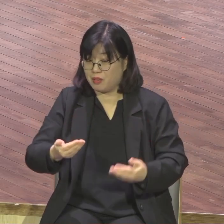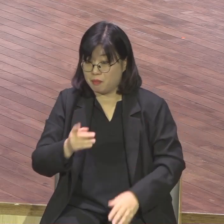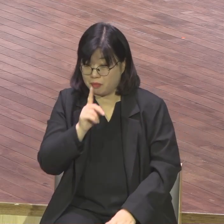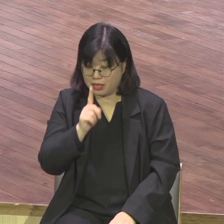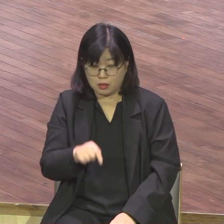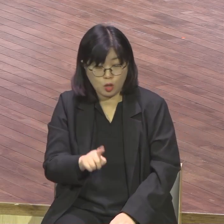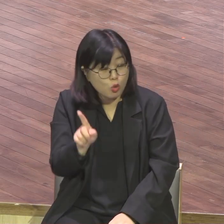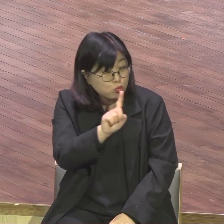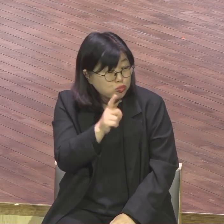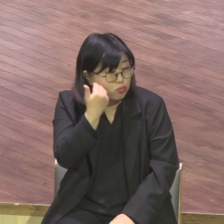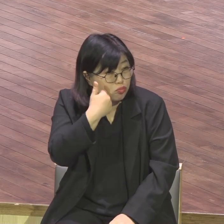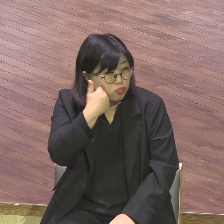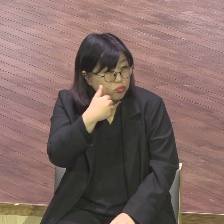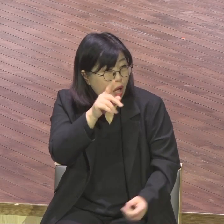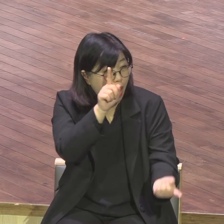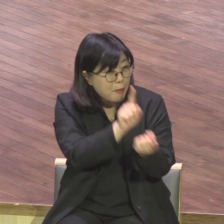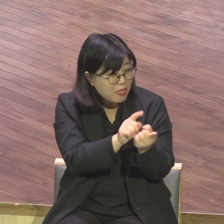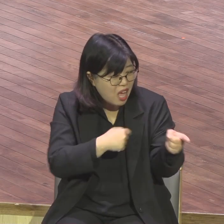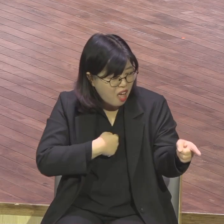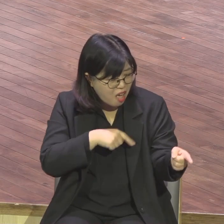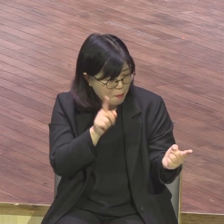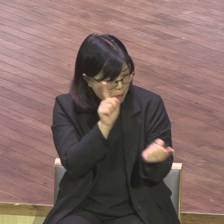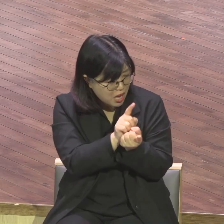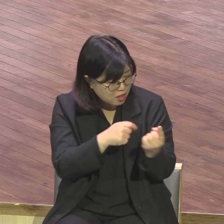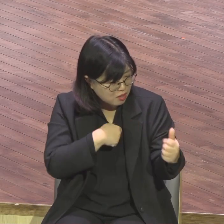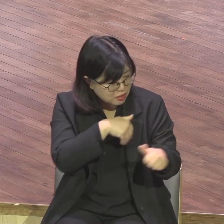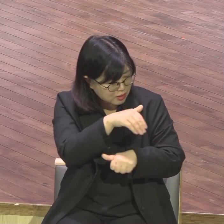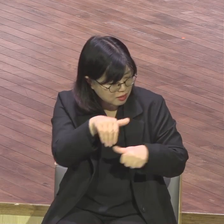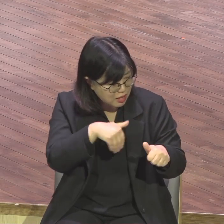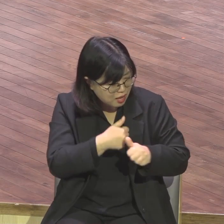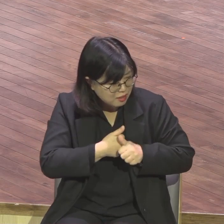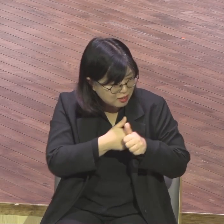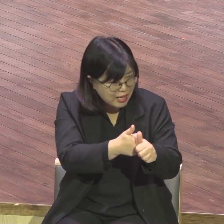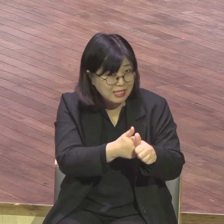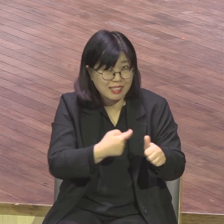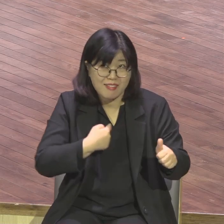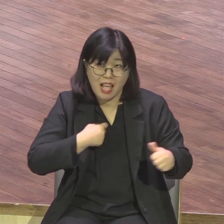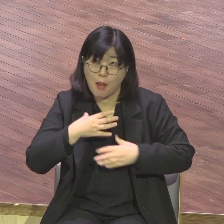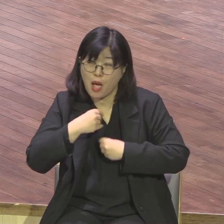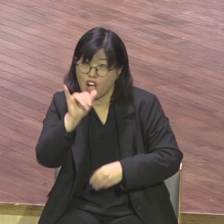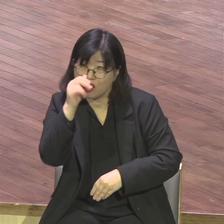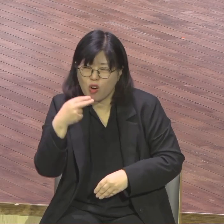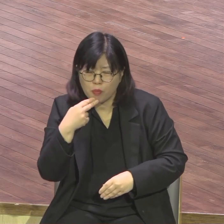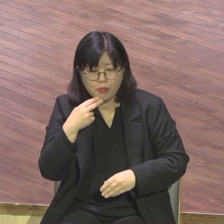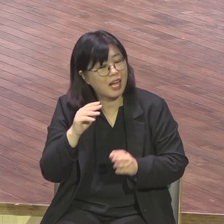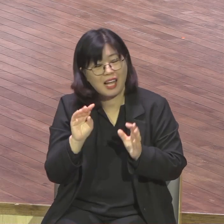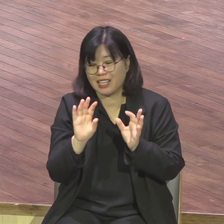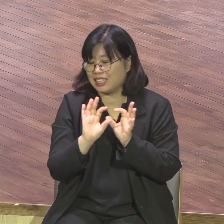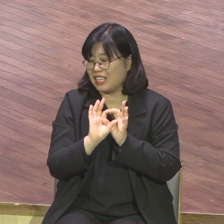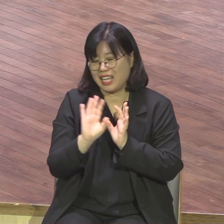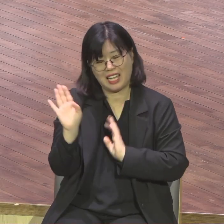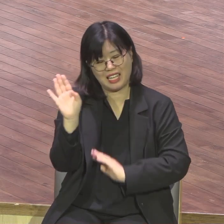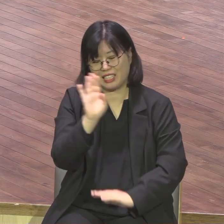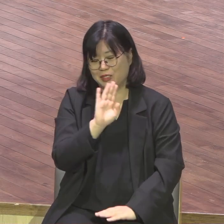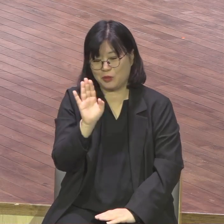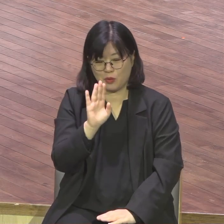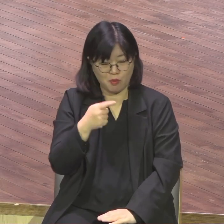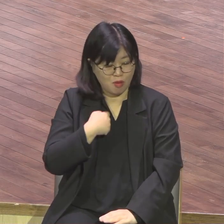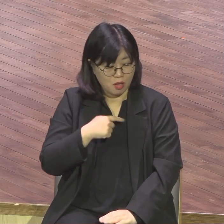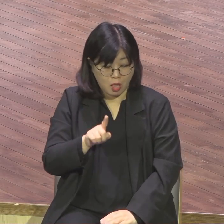행편에 처하든지 그리스도 안에서 하나님 앞에서